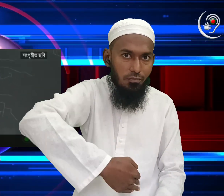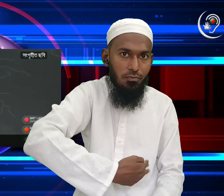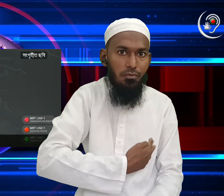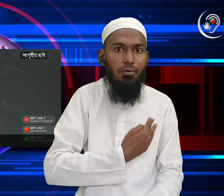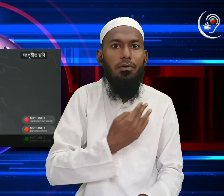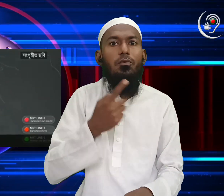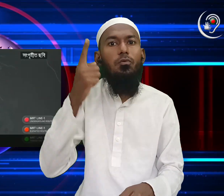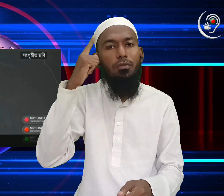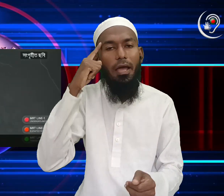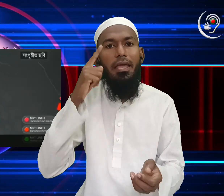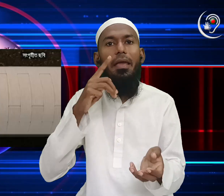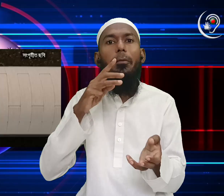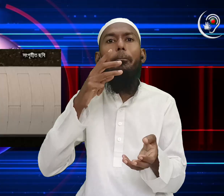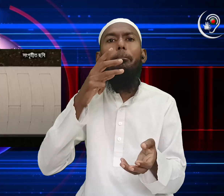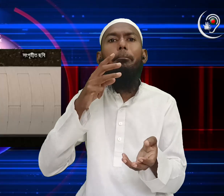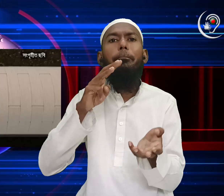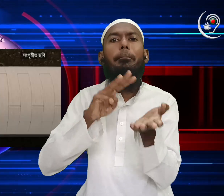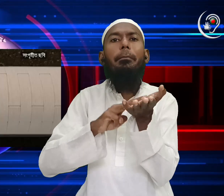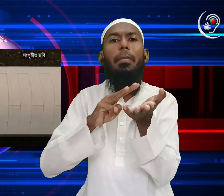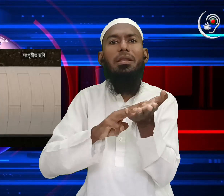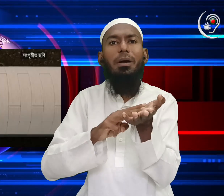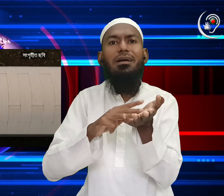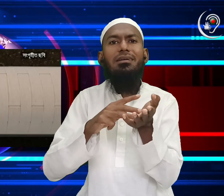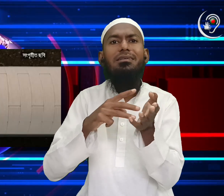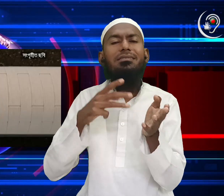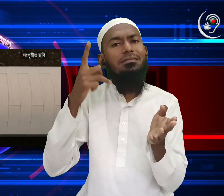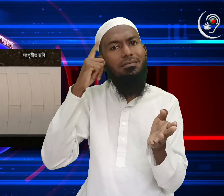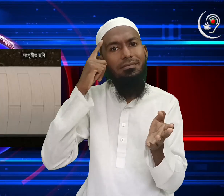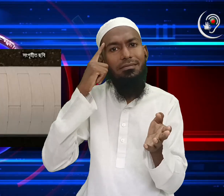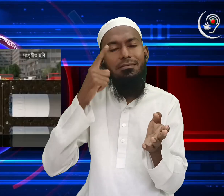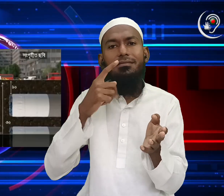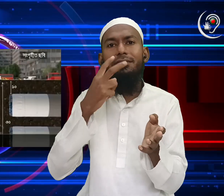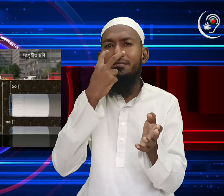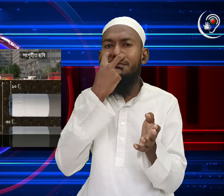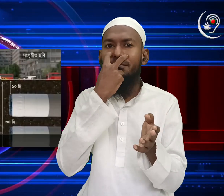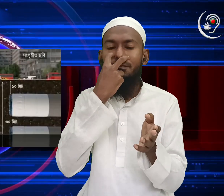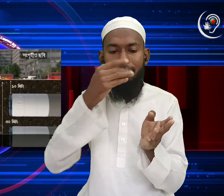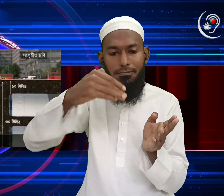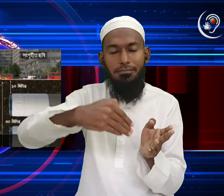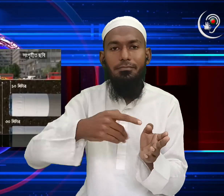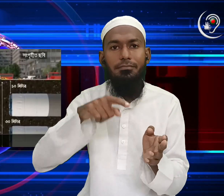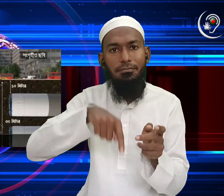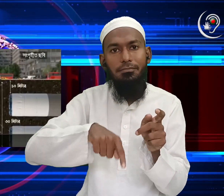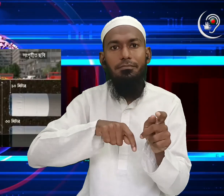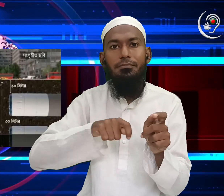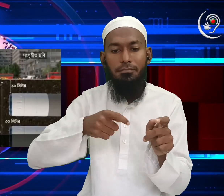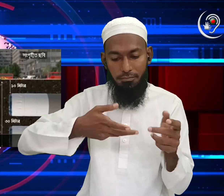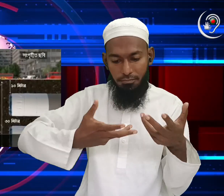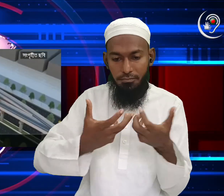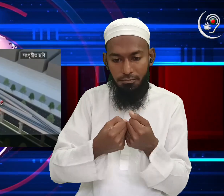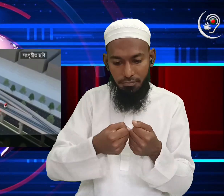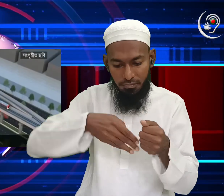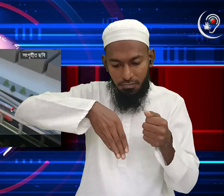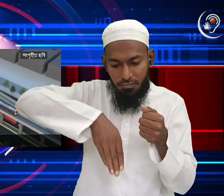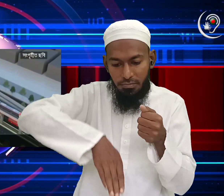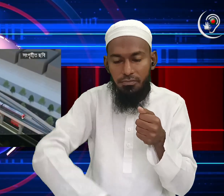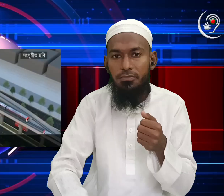৩০ মিটার নিচ দিয়ে। এজন্য ব্যবহার করা হবে টানেল বোরিং মেশিন। এতে মাটির উপরে পড়বে না কোনো প্রভাব।